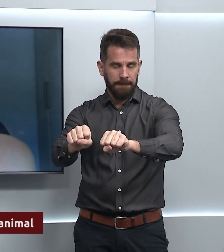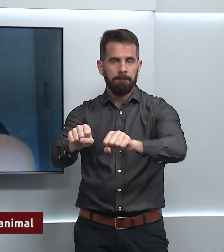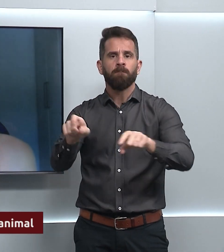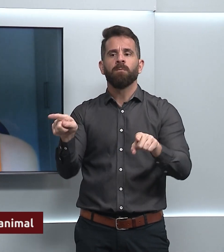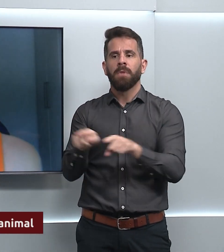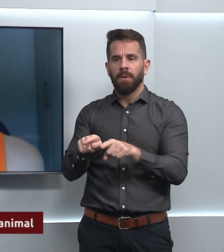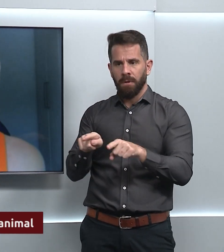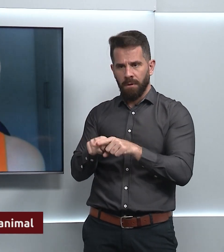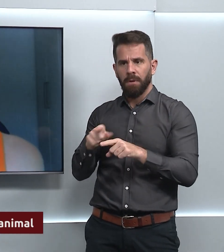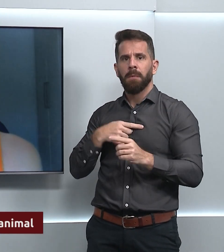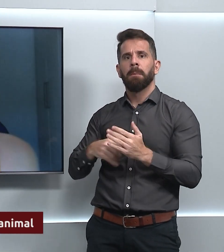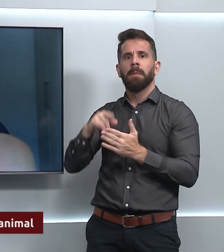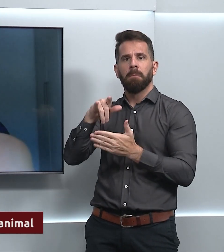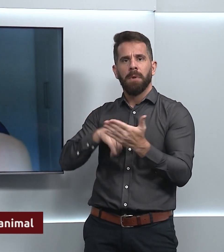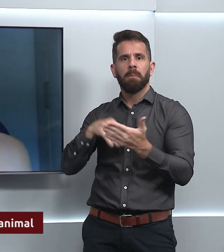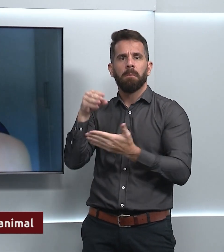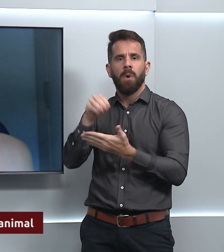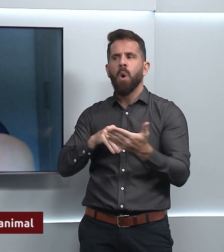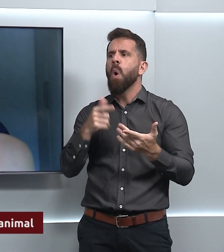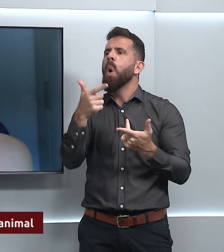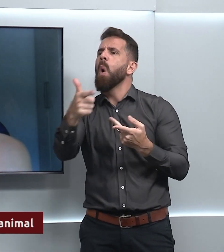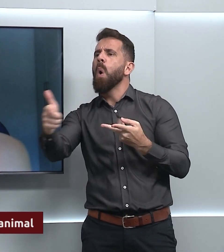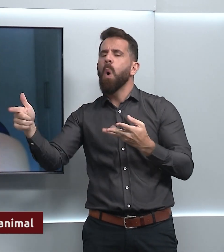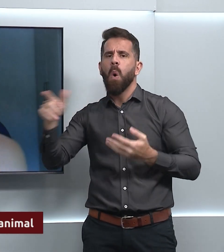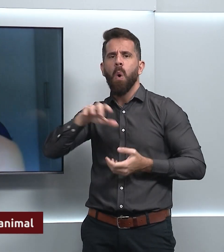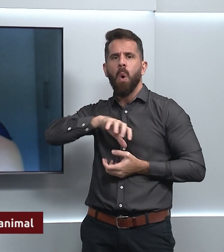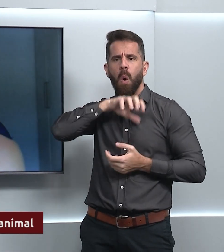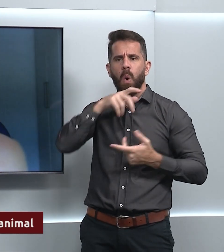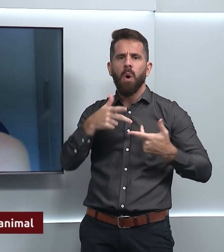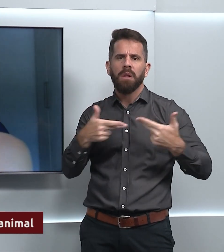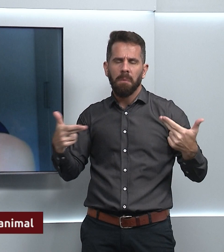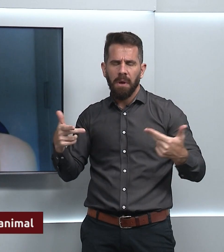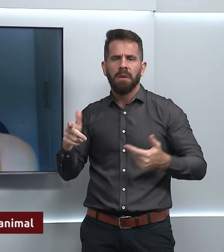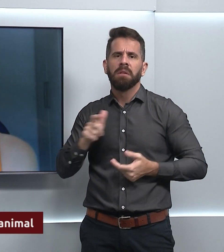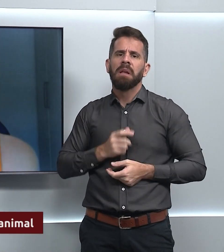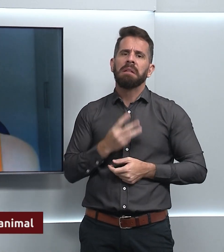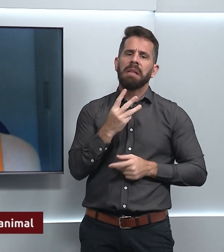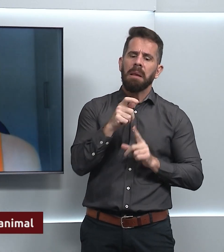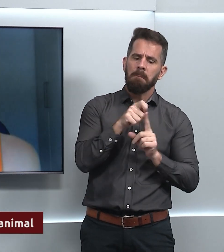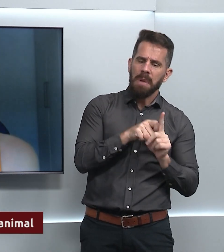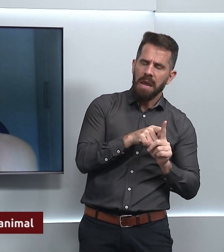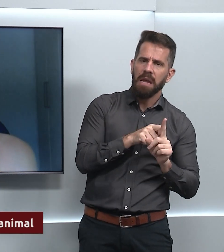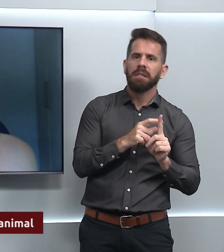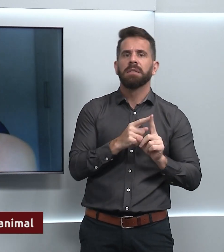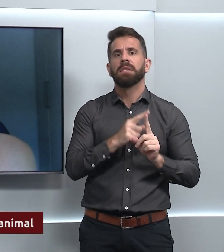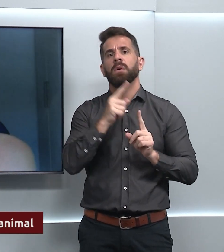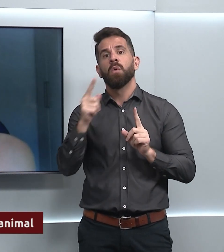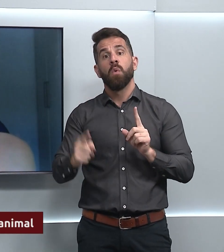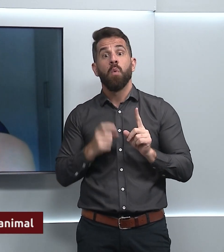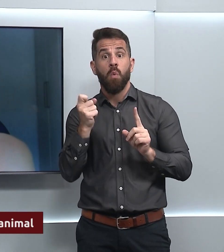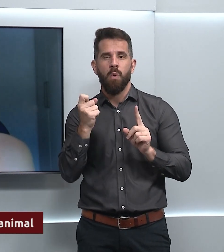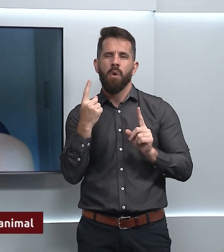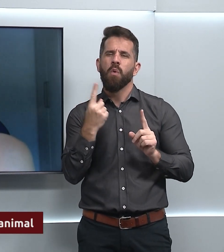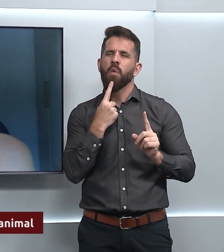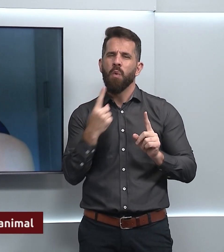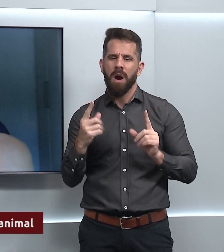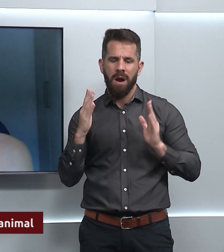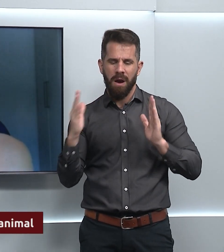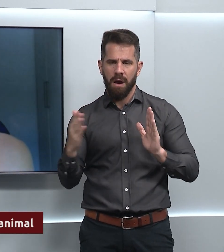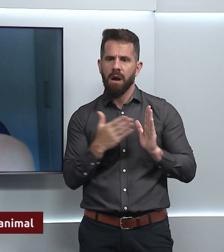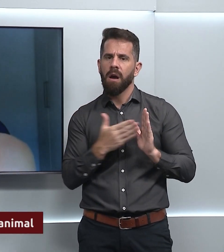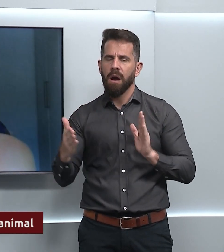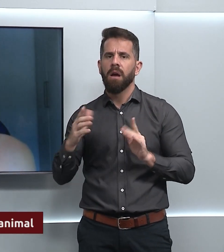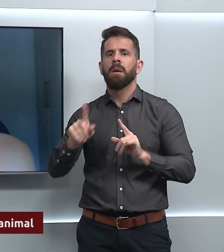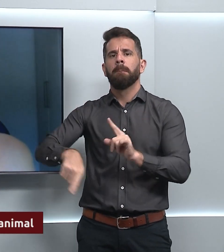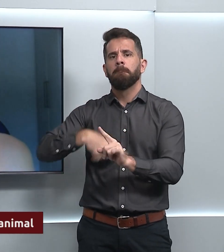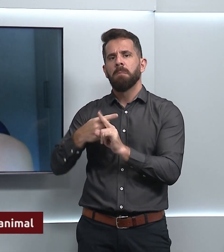Os demais animais, penalidade de 3 meses a 1 ano, é feito termo circunstanciado de ocorrência. Então, a gente pede para a